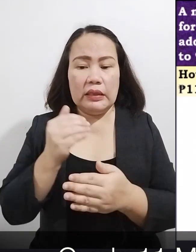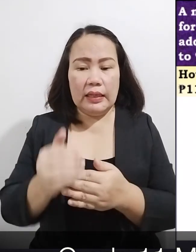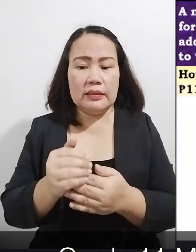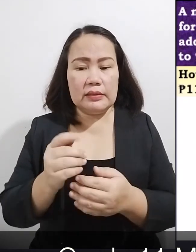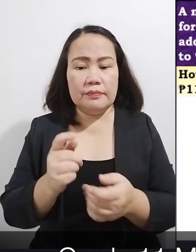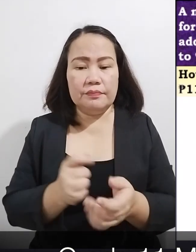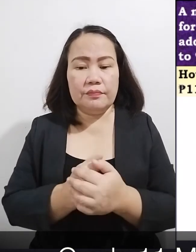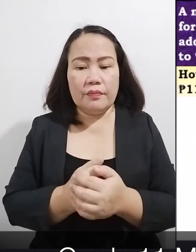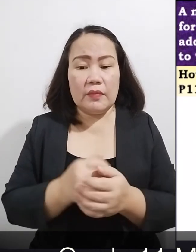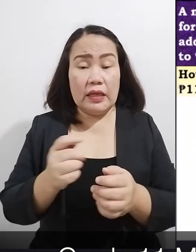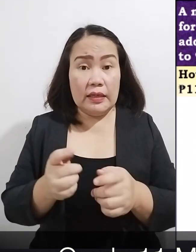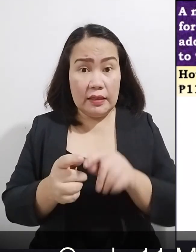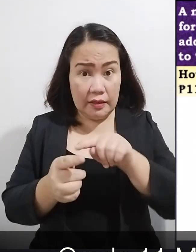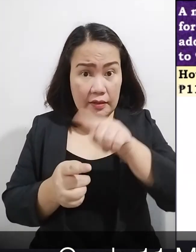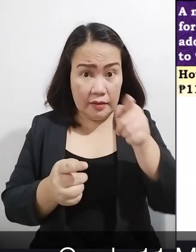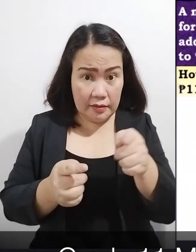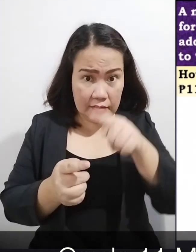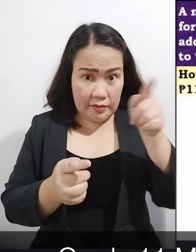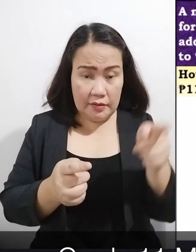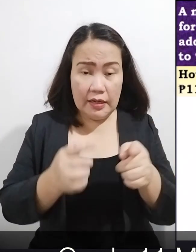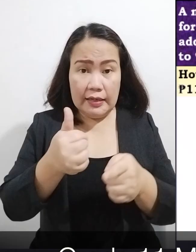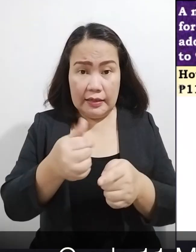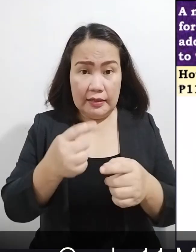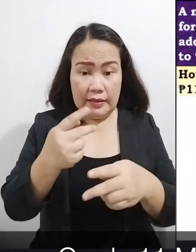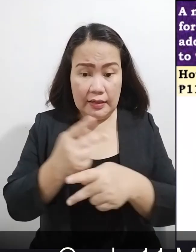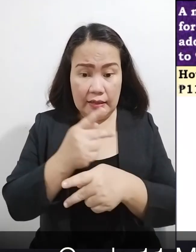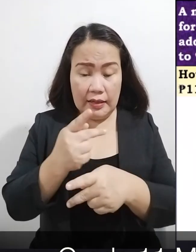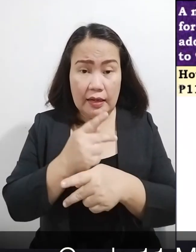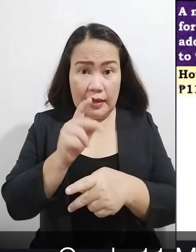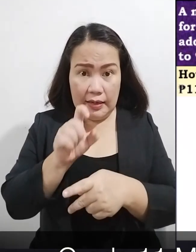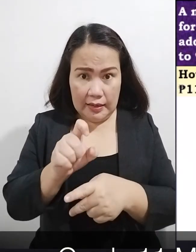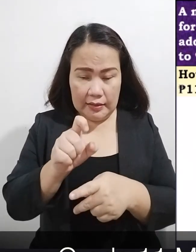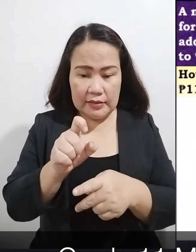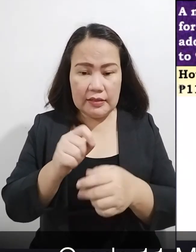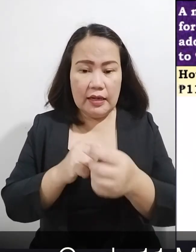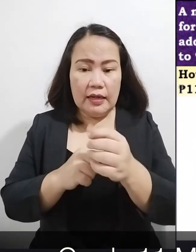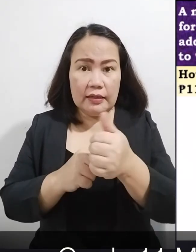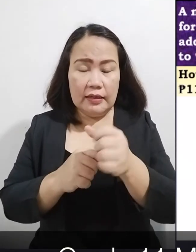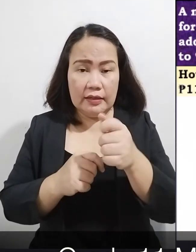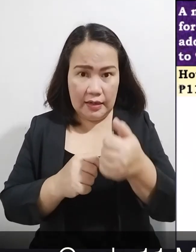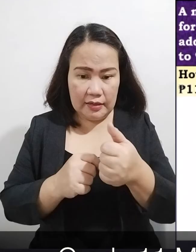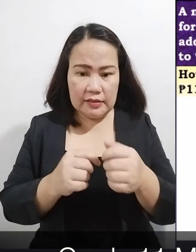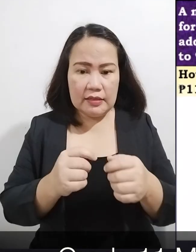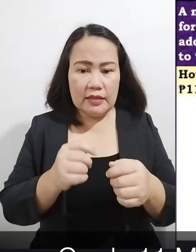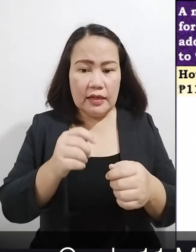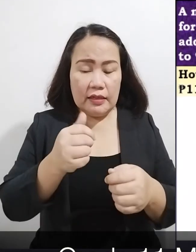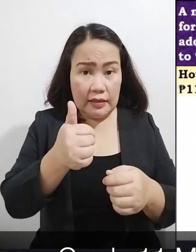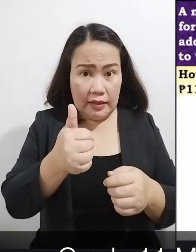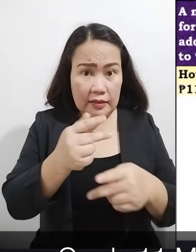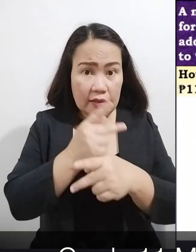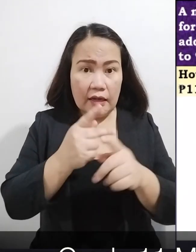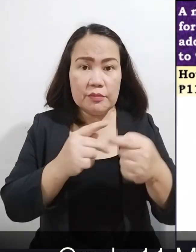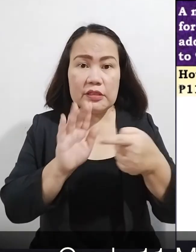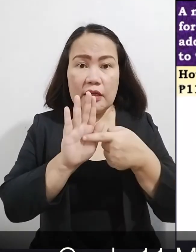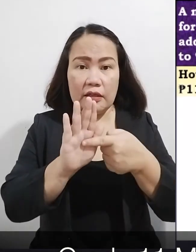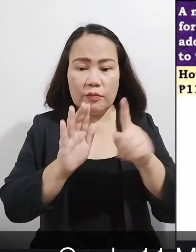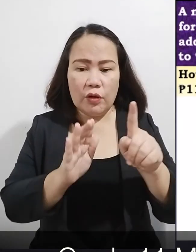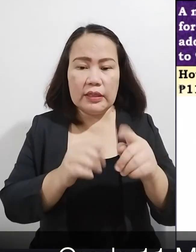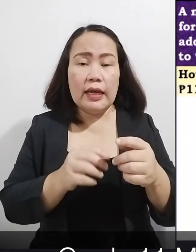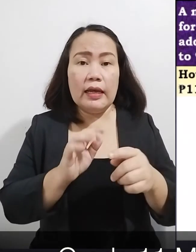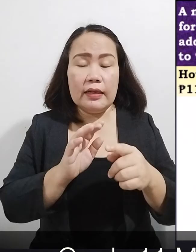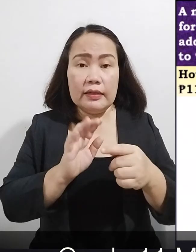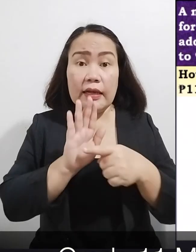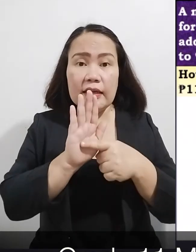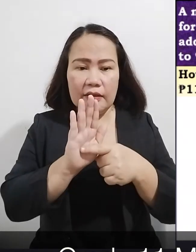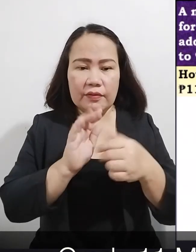10 sa x minus 1. So, ito ay magiging 10x minus 10. Okay, combine like terms. So, pwede dyan yung 25 minus 10.